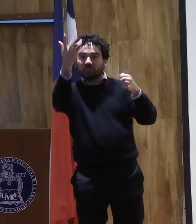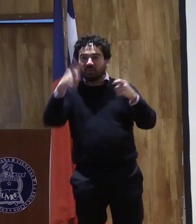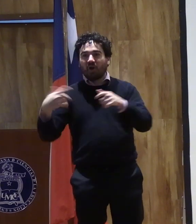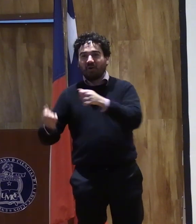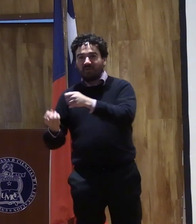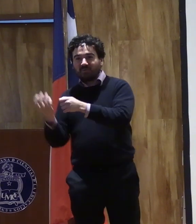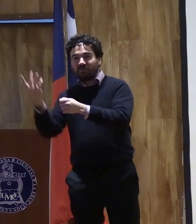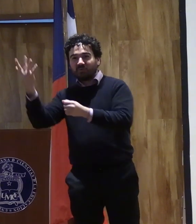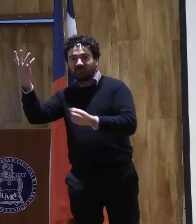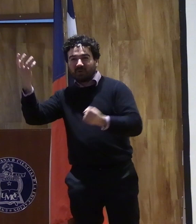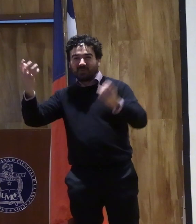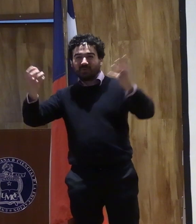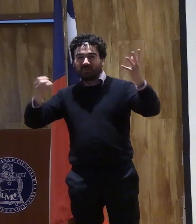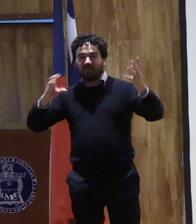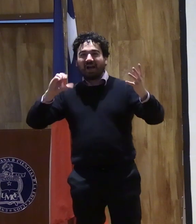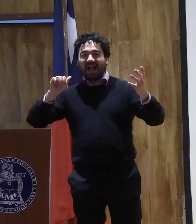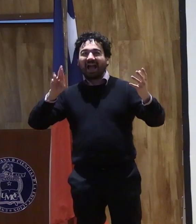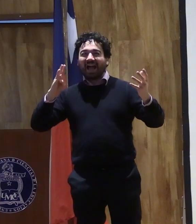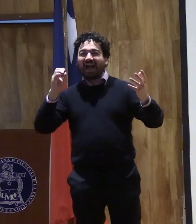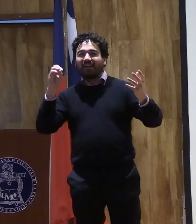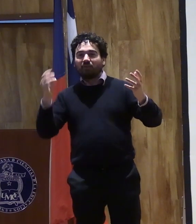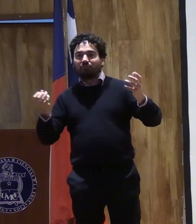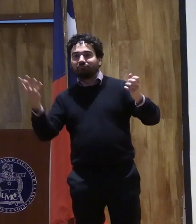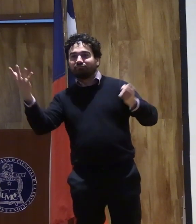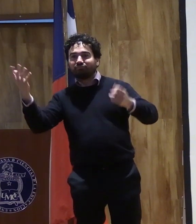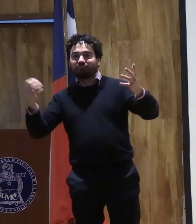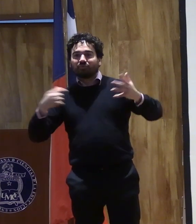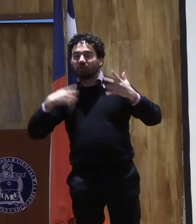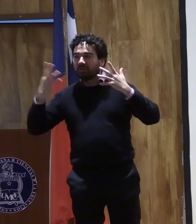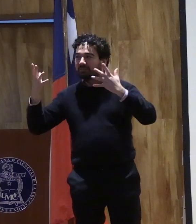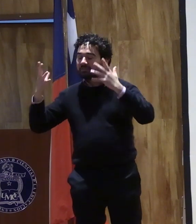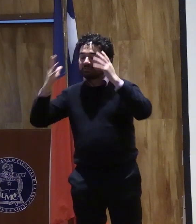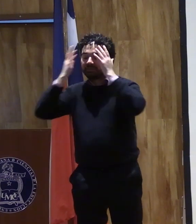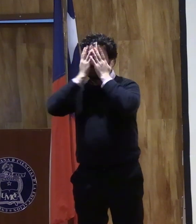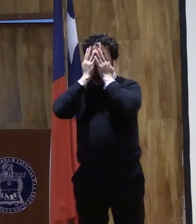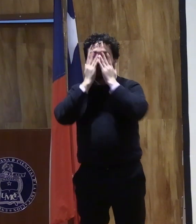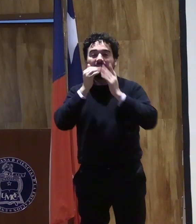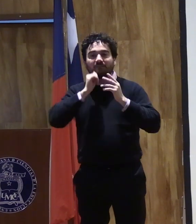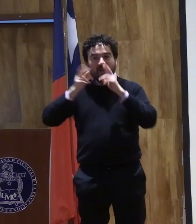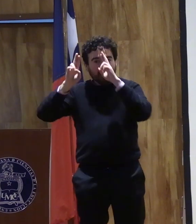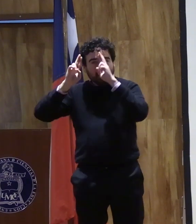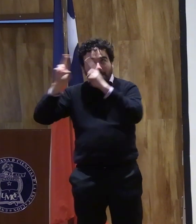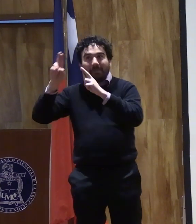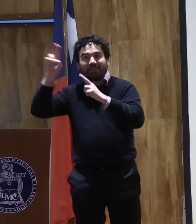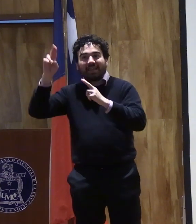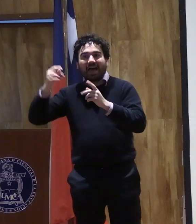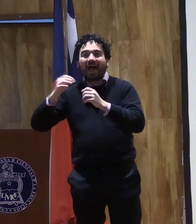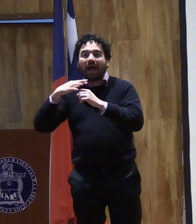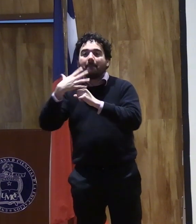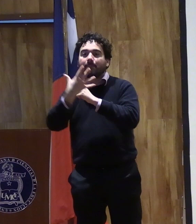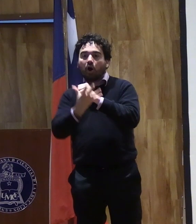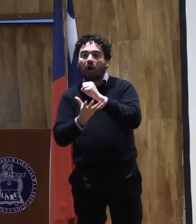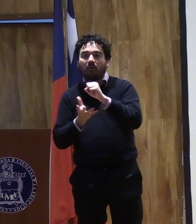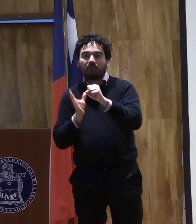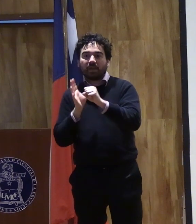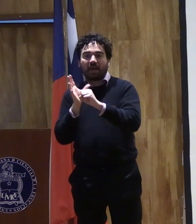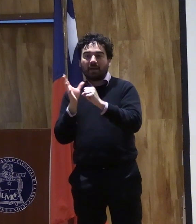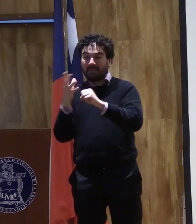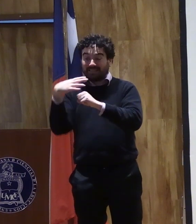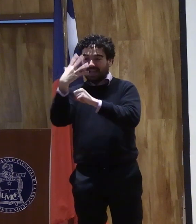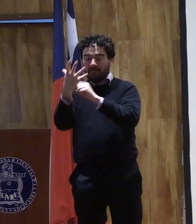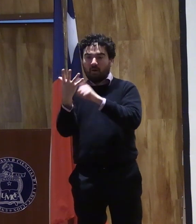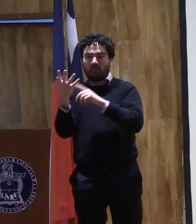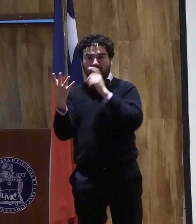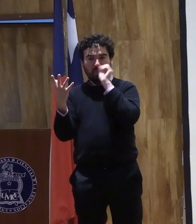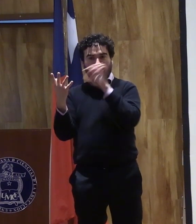cuando veo todas estas quemadas digo, bueno, ¿por qué no respetamos la atmósfera si la atmósfera no es un basurero?